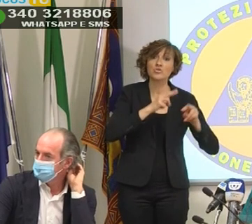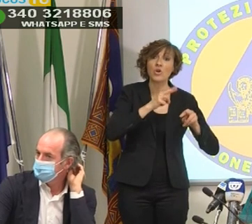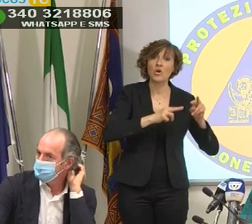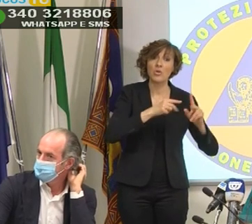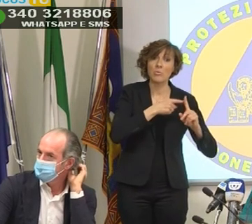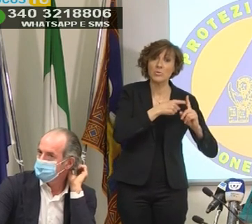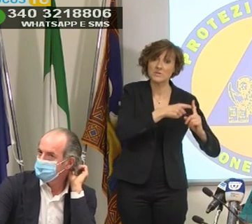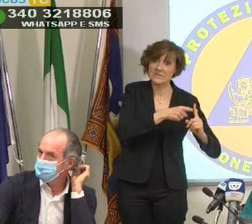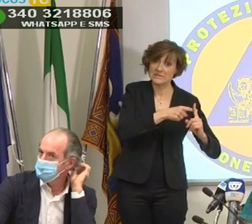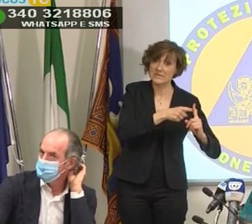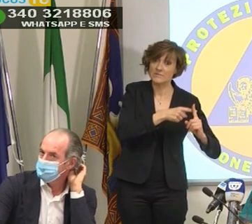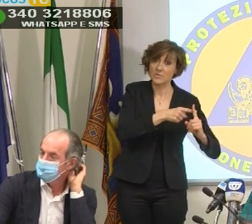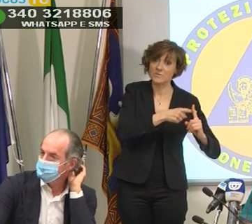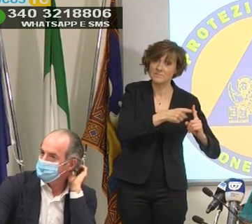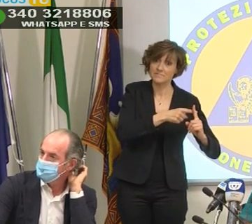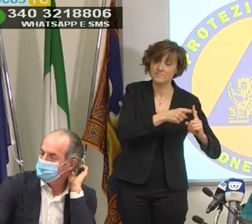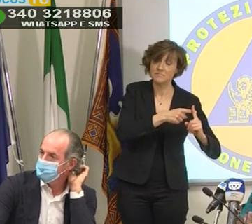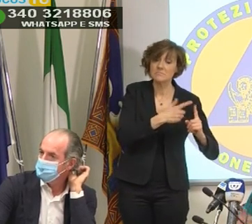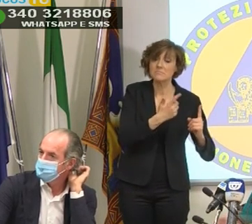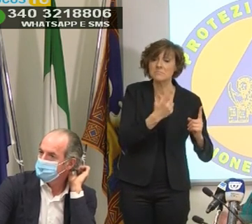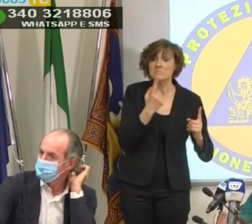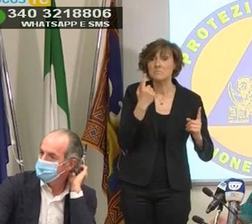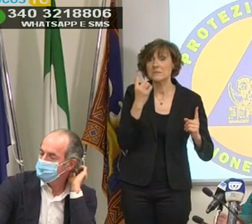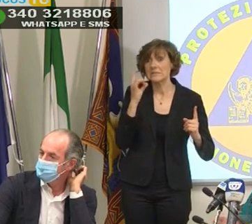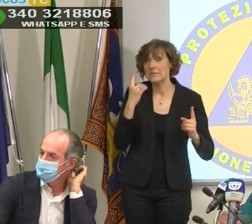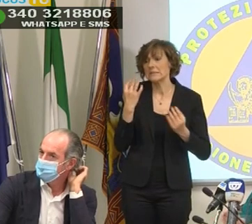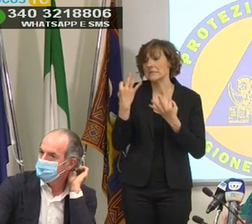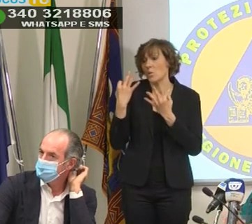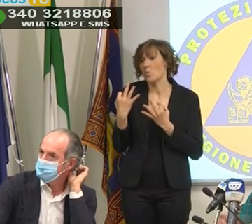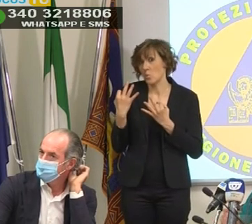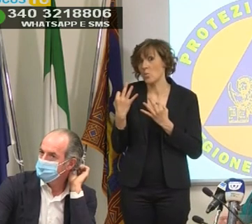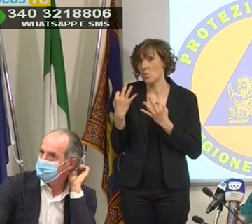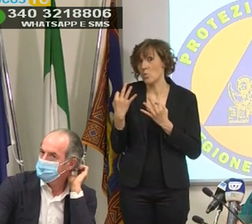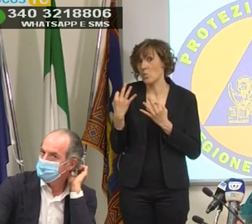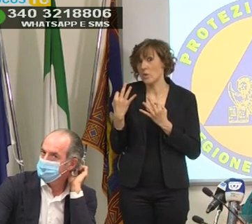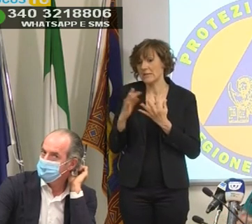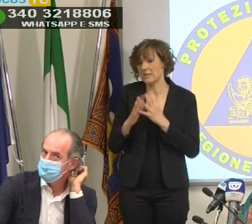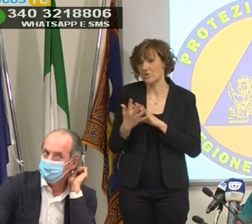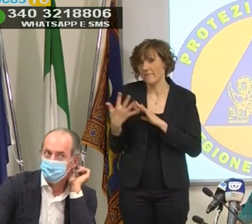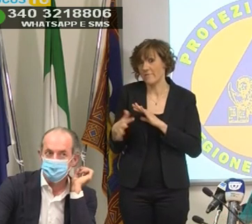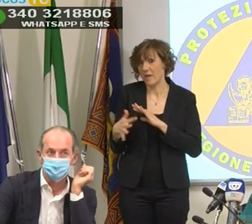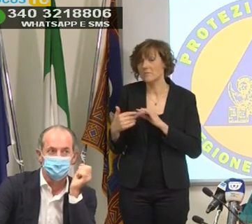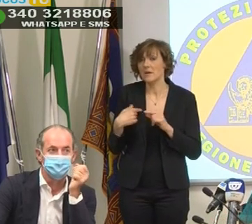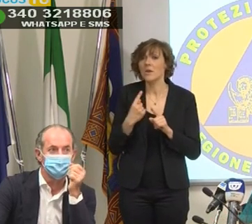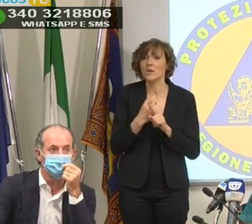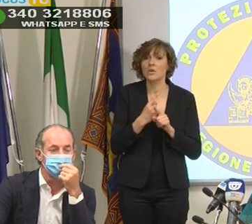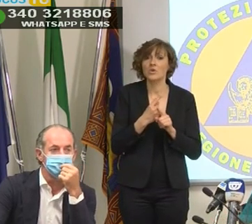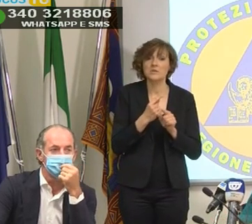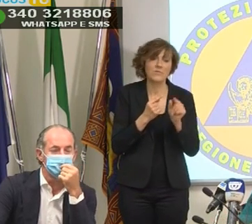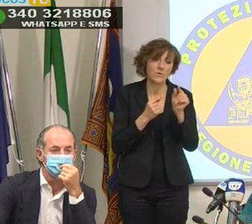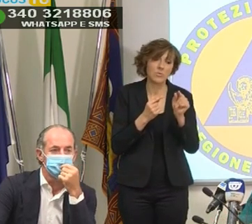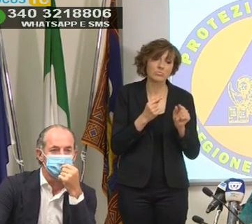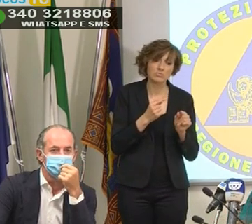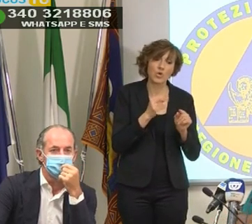positivo, per cui, perché mi dia la sicurezza che è avvenuta la reazione, io devo avere la bandina del